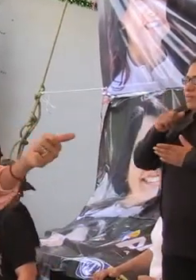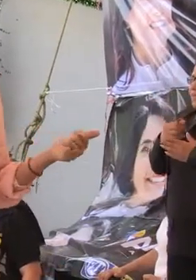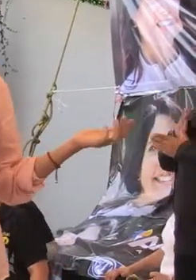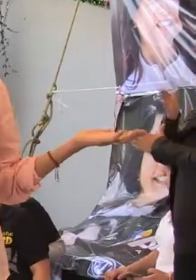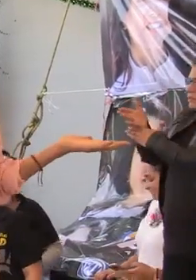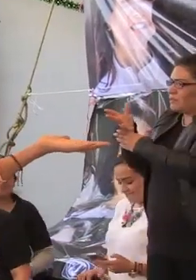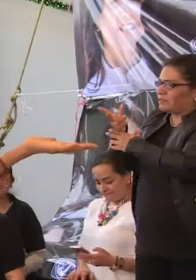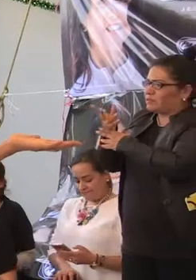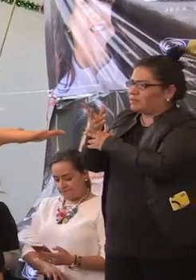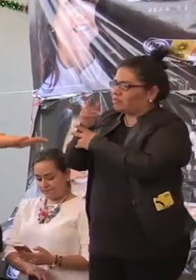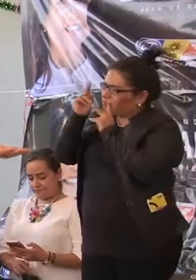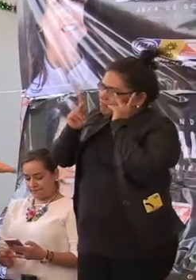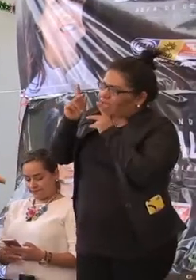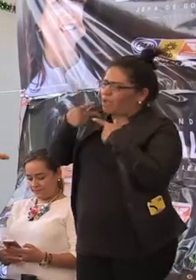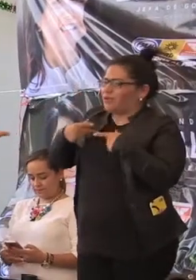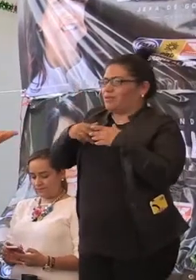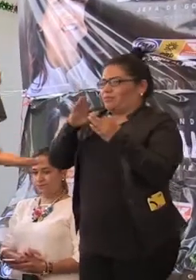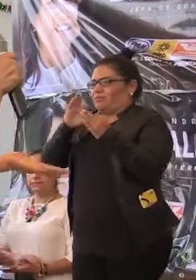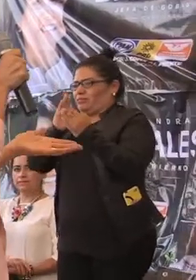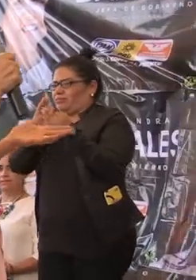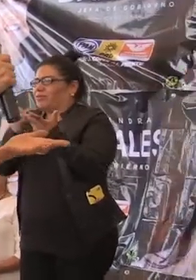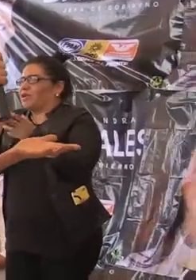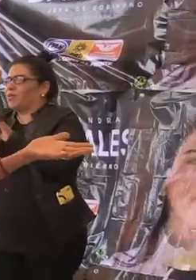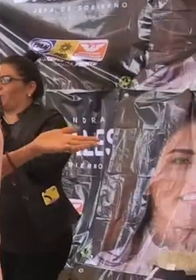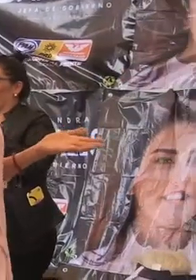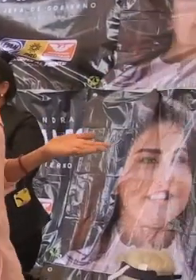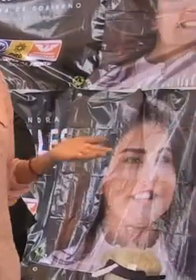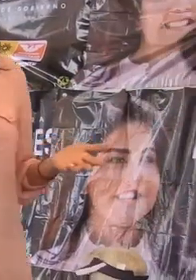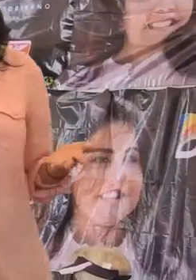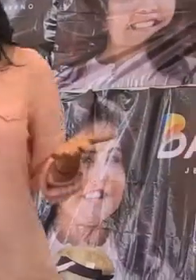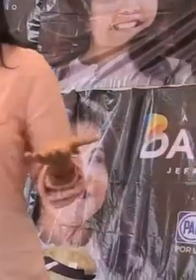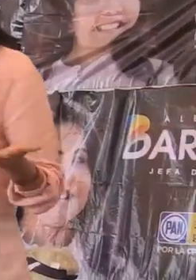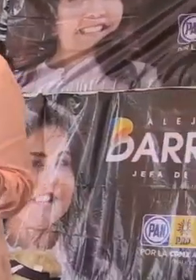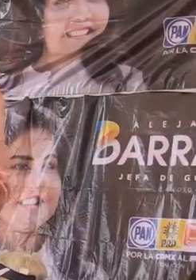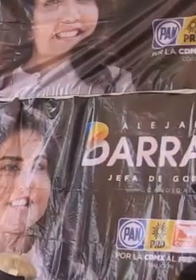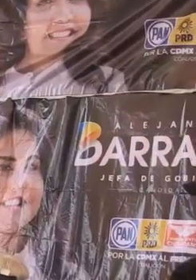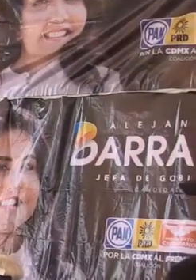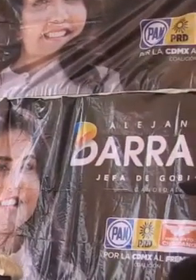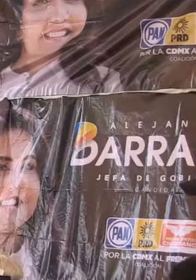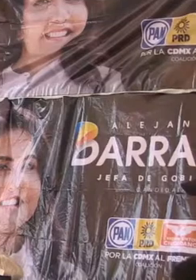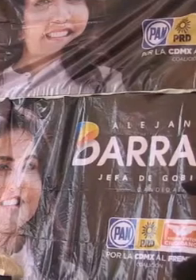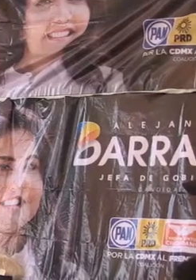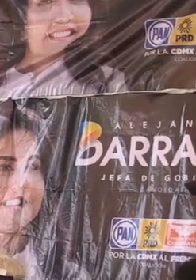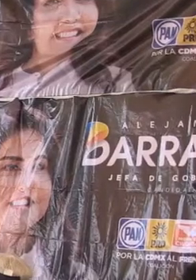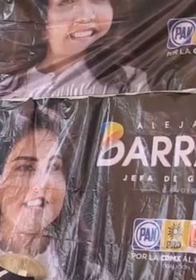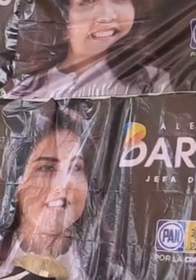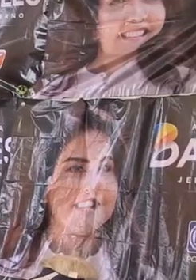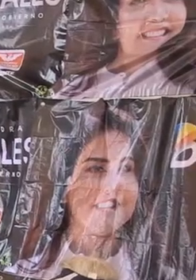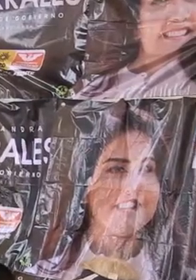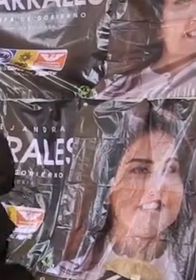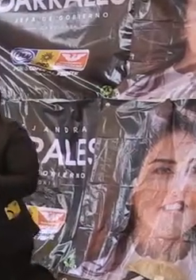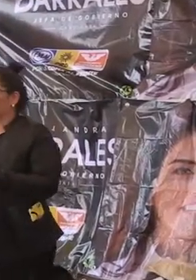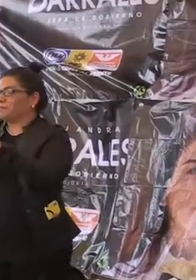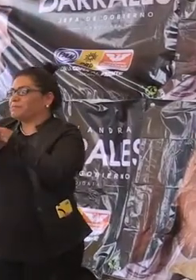ver a su gente. Imagínense entonces cómo gobierna y cómo trabaja uno si no puede salir a darle la cara a la